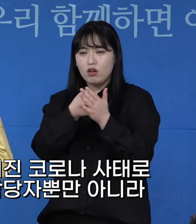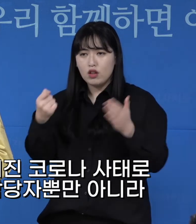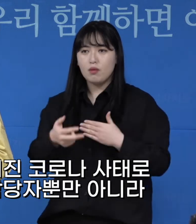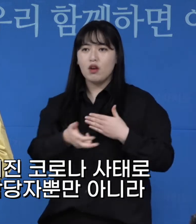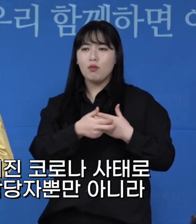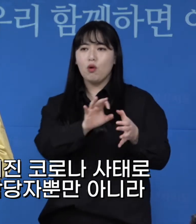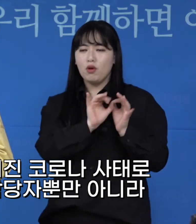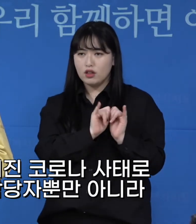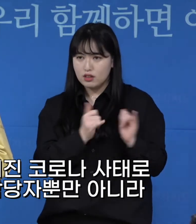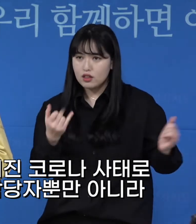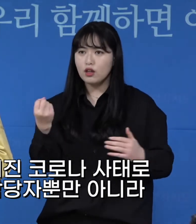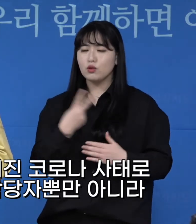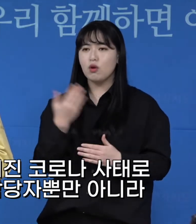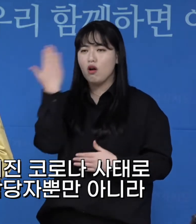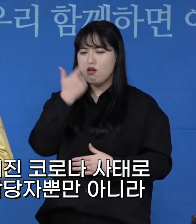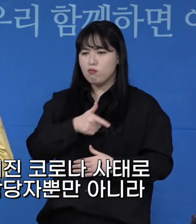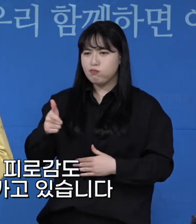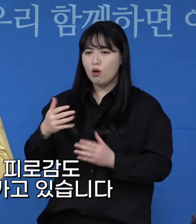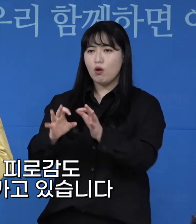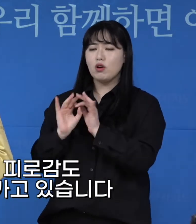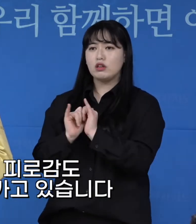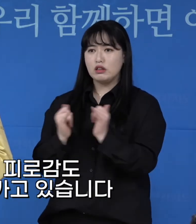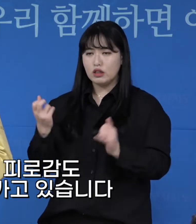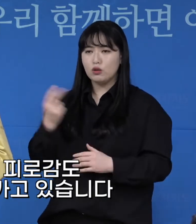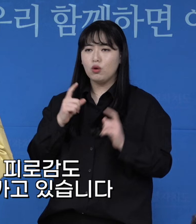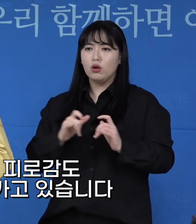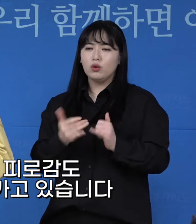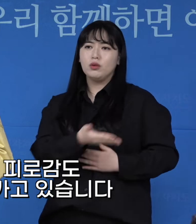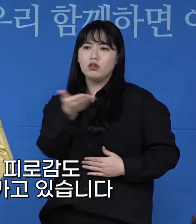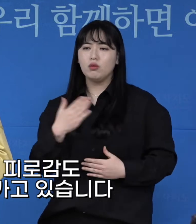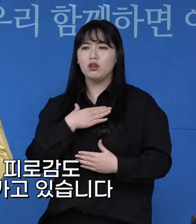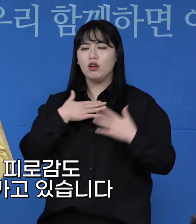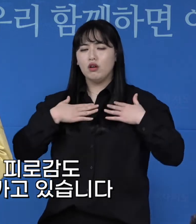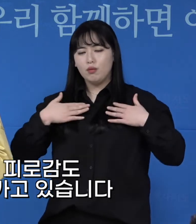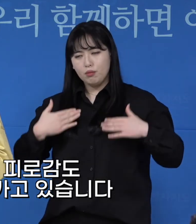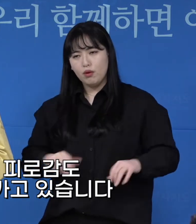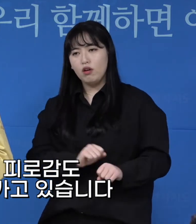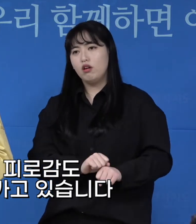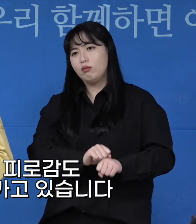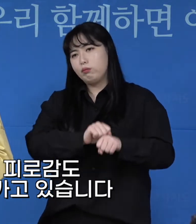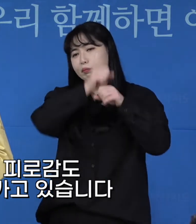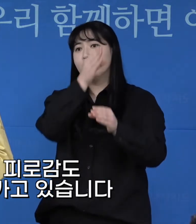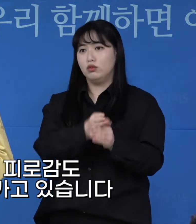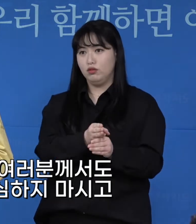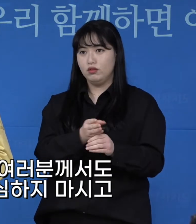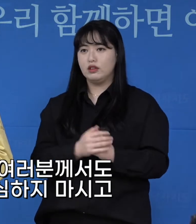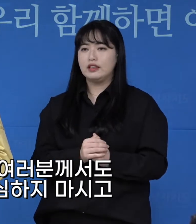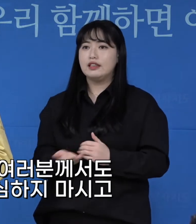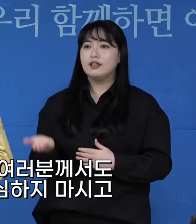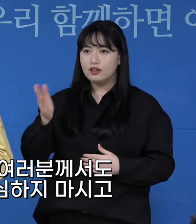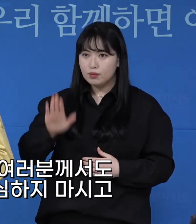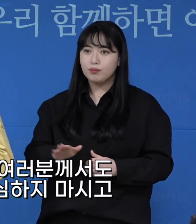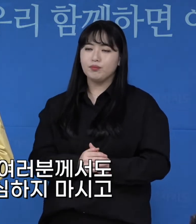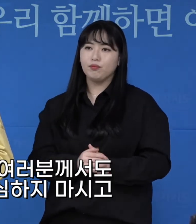의료진과 방역 담당자들뿐만 아니라 도민들의 피로감도 상당히 쌓여가고 있습니다.